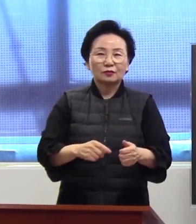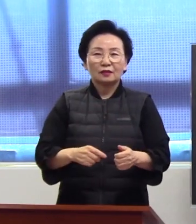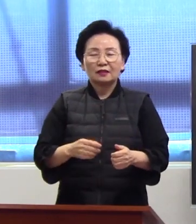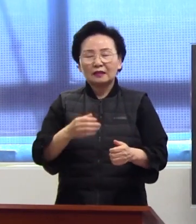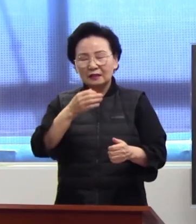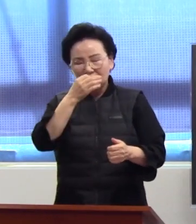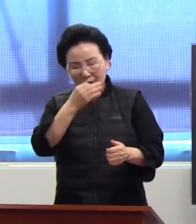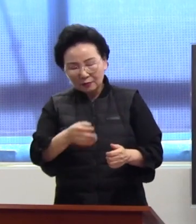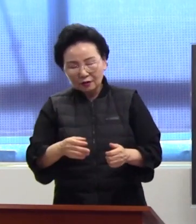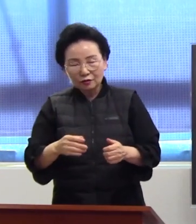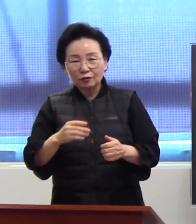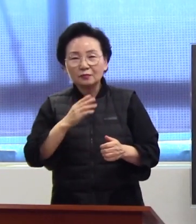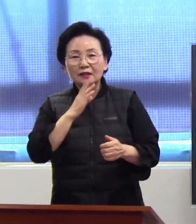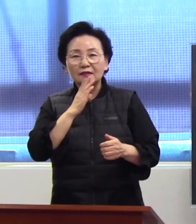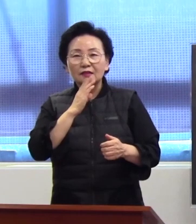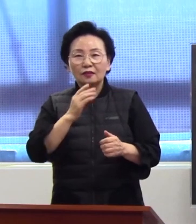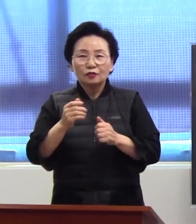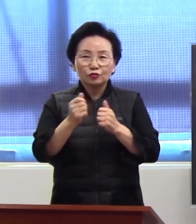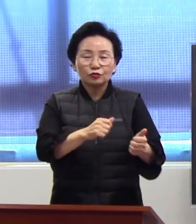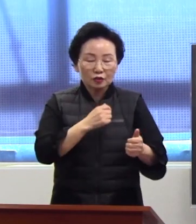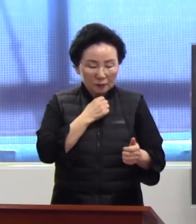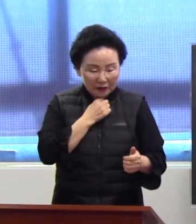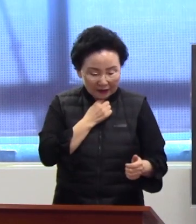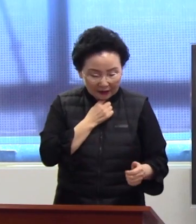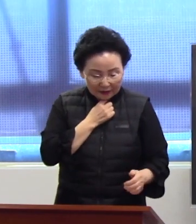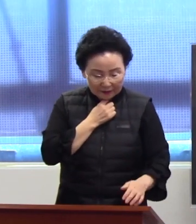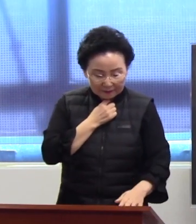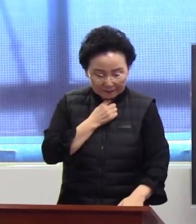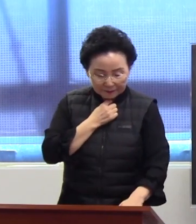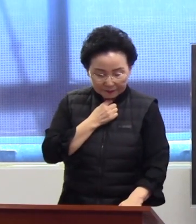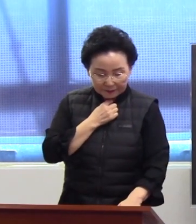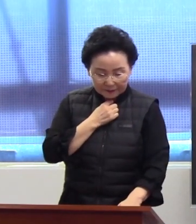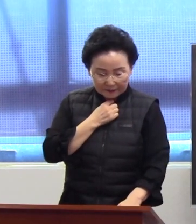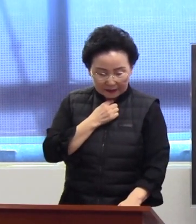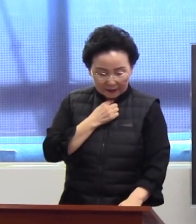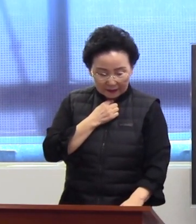시켜가지고 힘들어서 정말 죽고 싶었는데